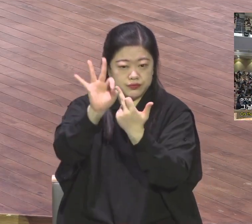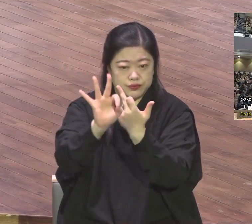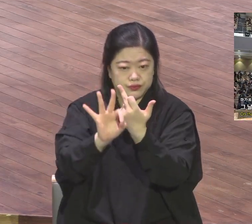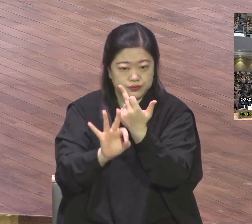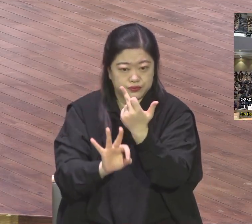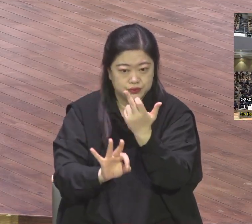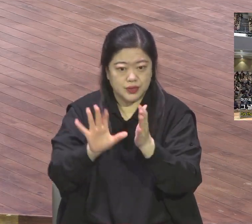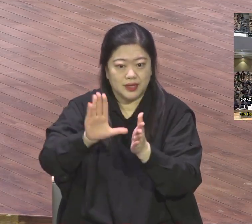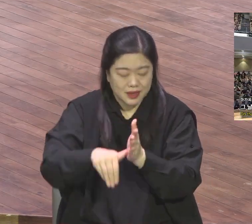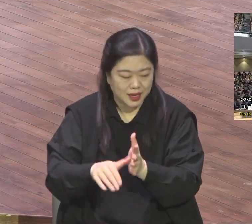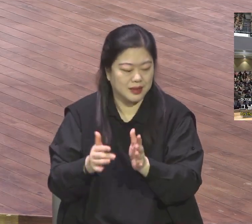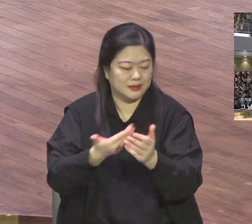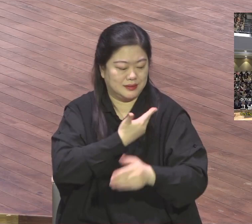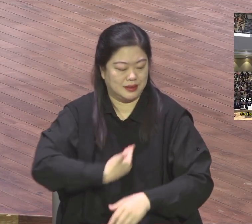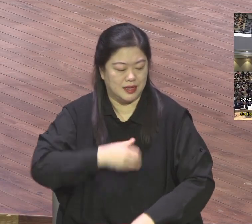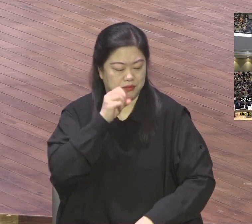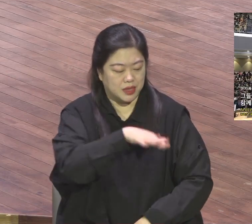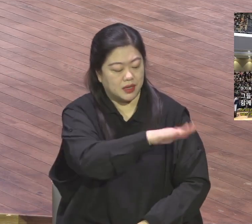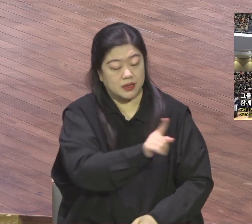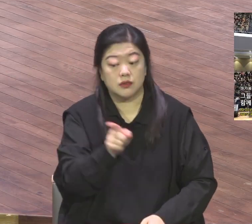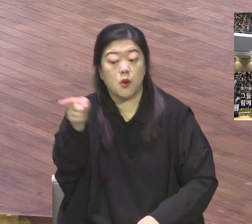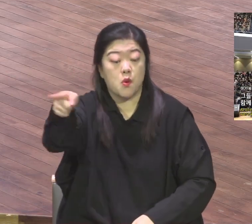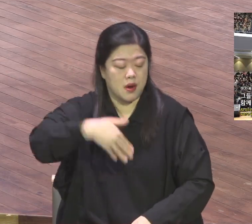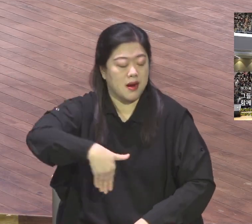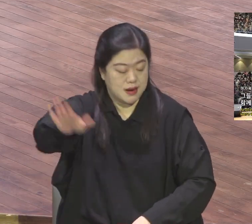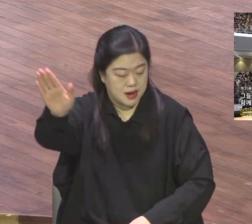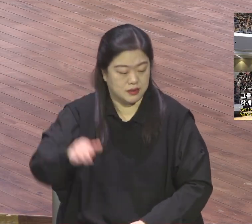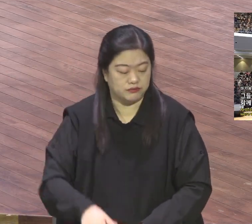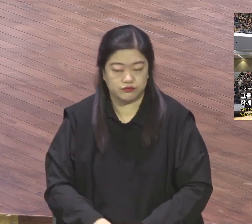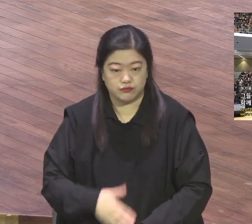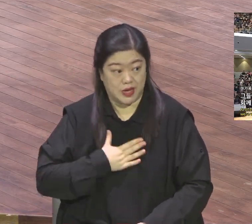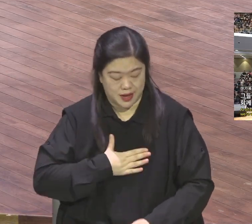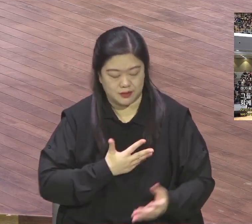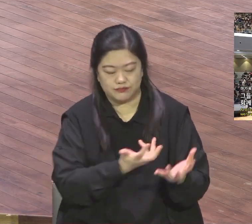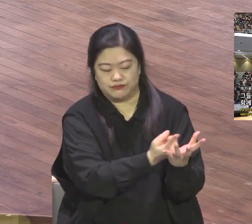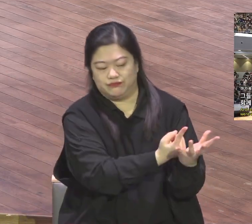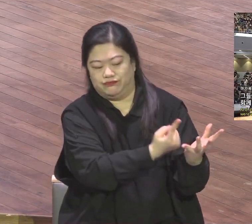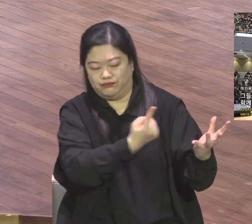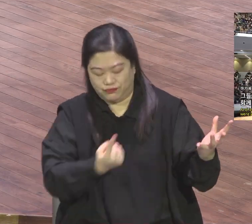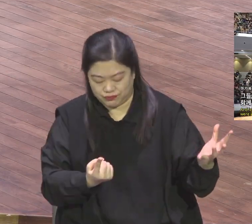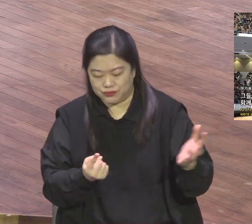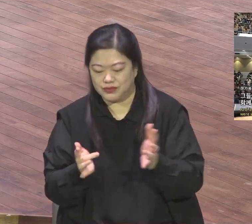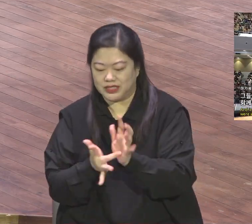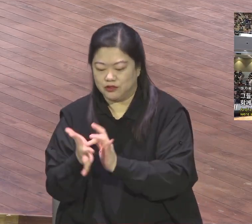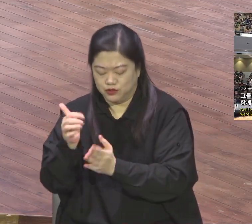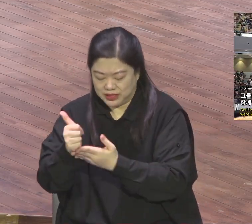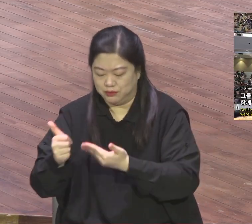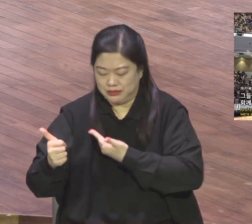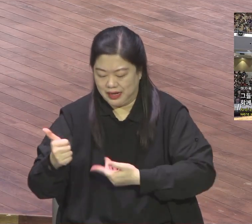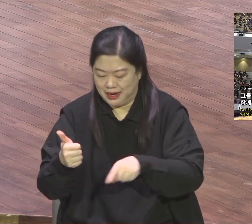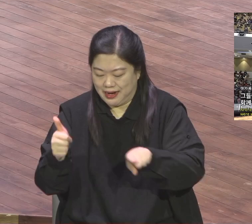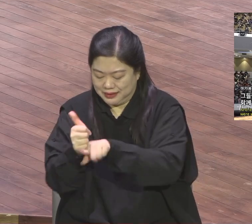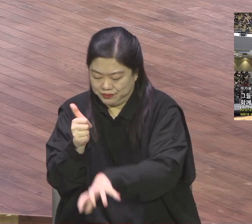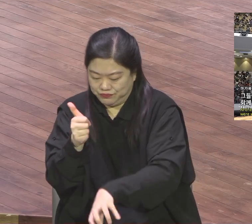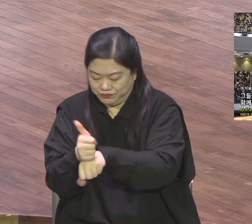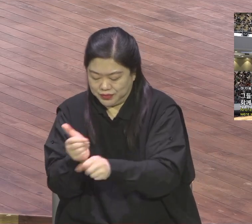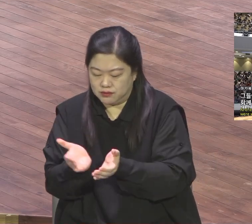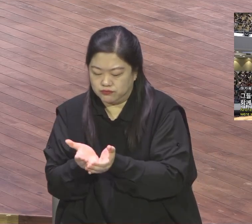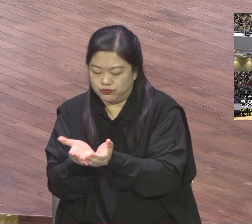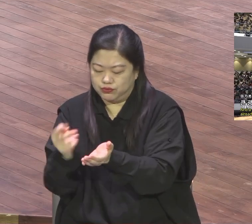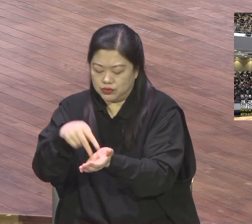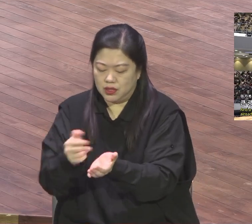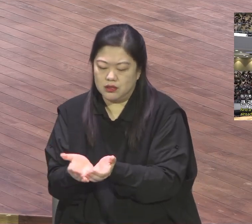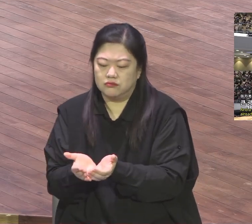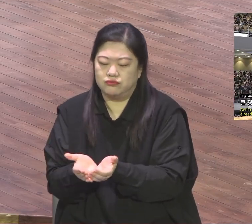제자들에게 이르시되 우리가 저편으로 건너가자 하시니 그들이 무리를 떠나 예수를 배에 계신 그대로 모시고 가매 다른 배들도 함께